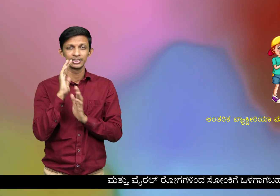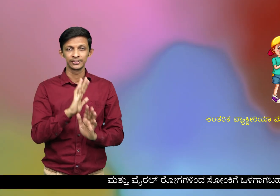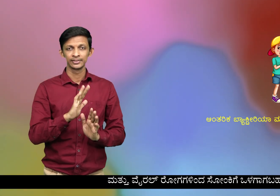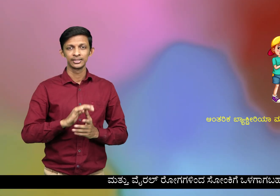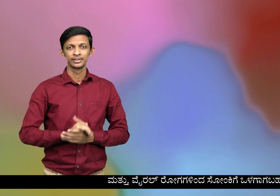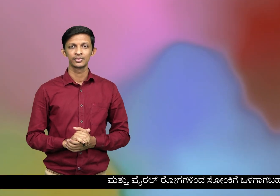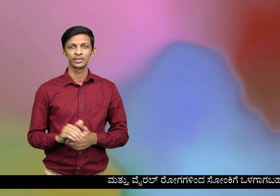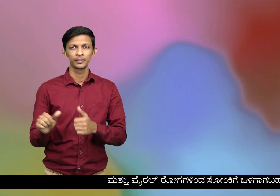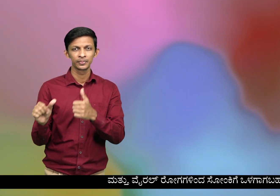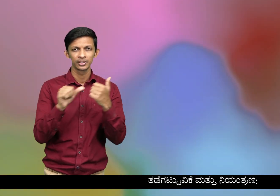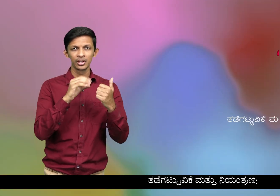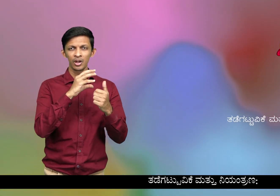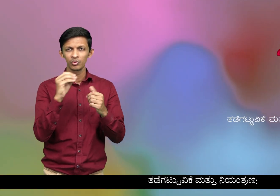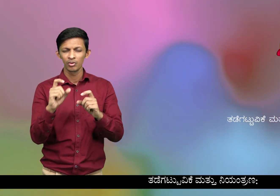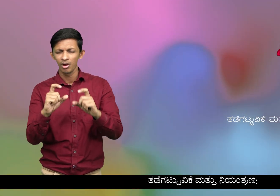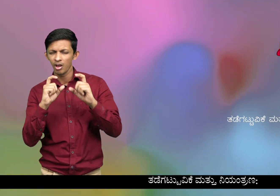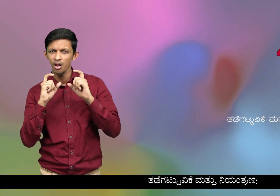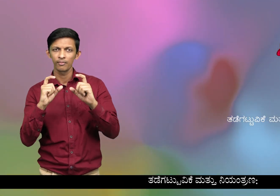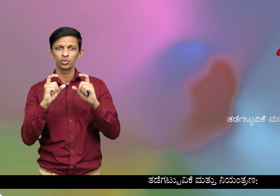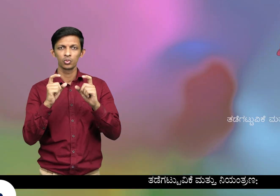ಒಳಗಾಗಬಹುದು. ತಡೆಗಟ್ಟುವಿಕೆ ಮತ್ತು ನಿಯಂತ್ರಣ.